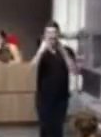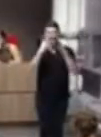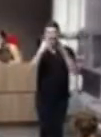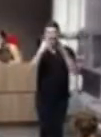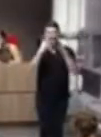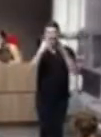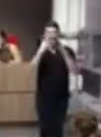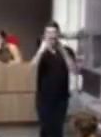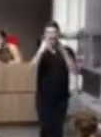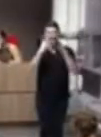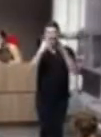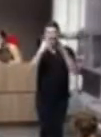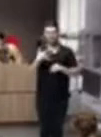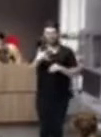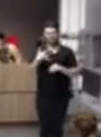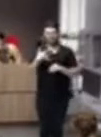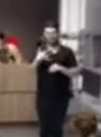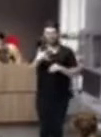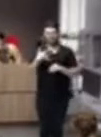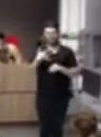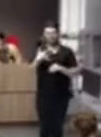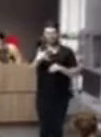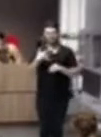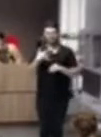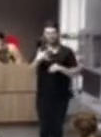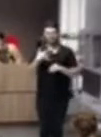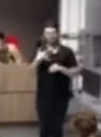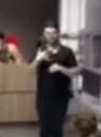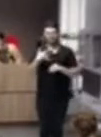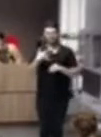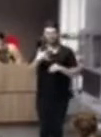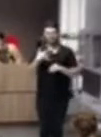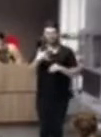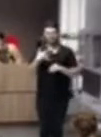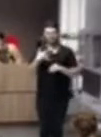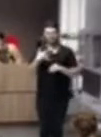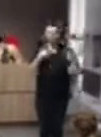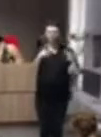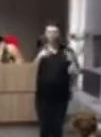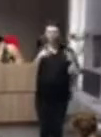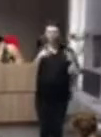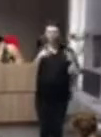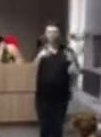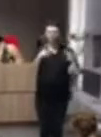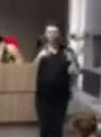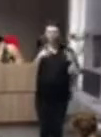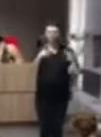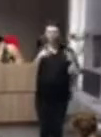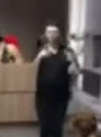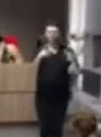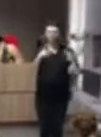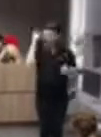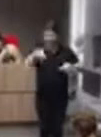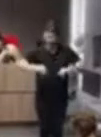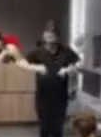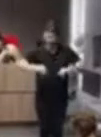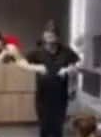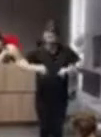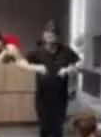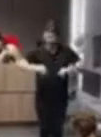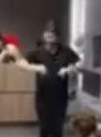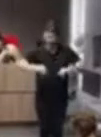hospitais psiquiátricos brasileiros, com graves e múltiplas violações de direitos humanos das pessoas em sofrimento e ou com transtornos